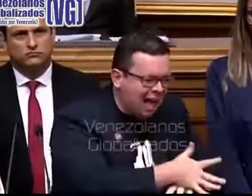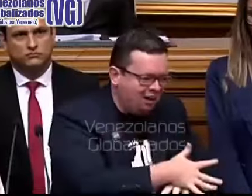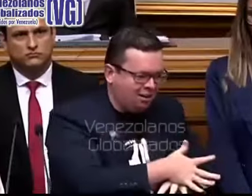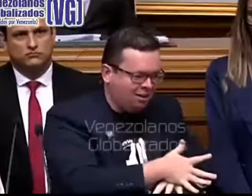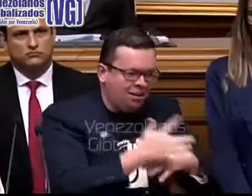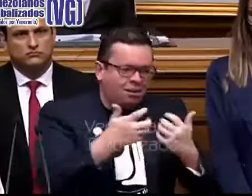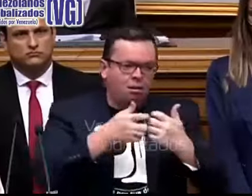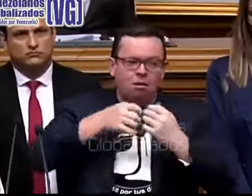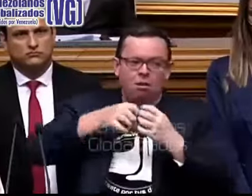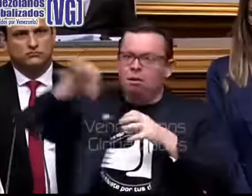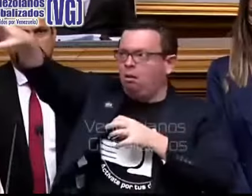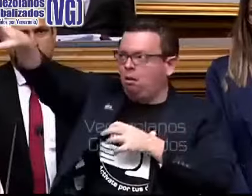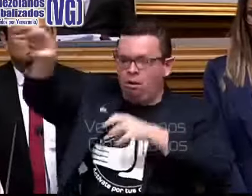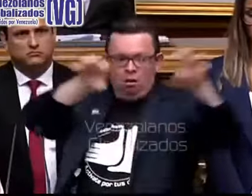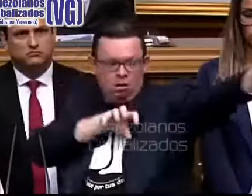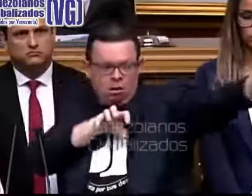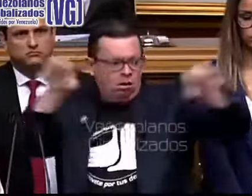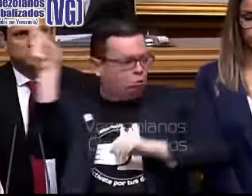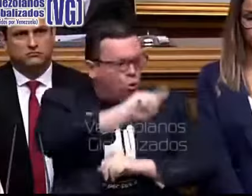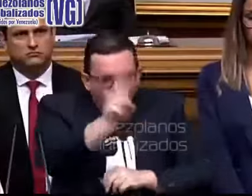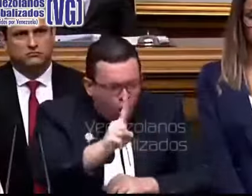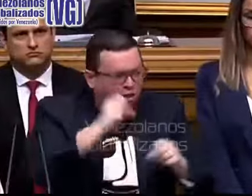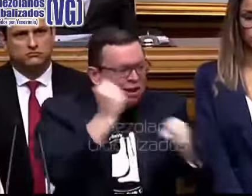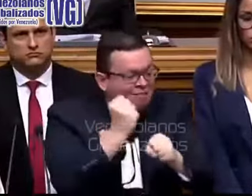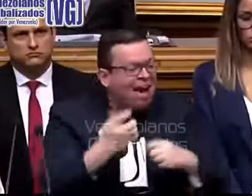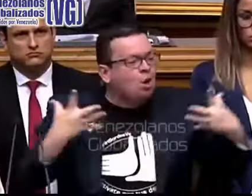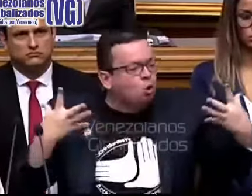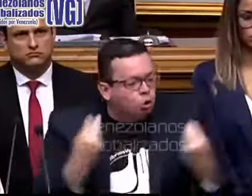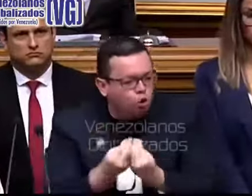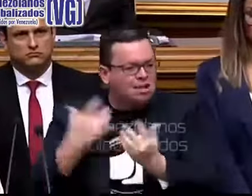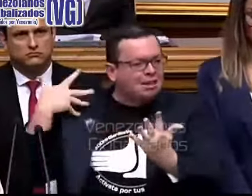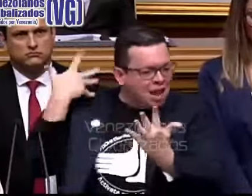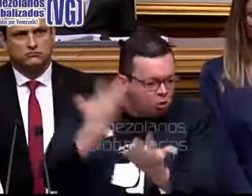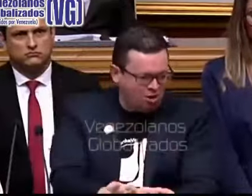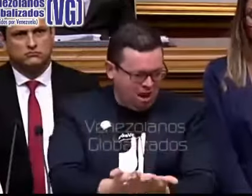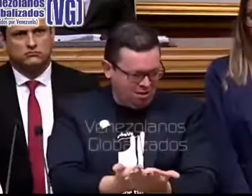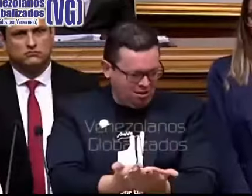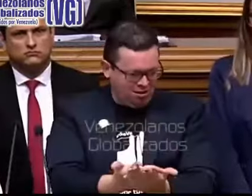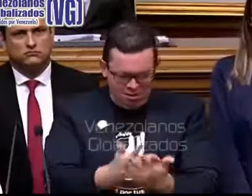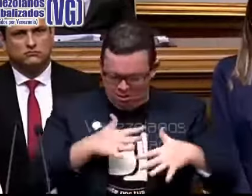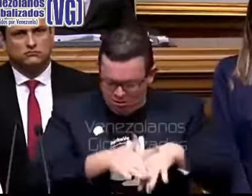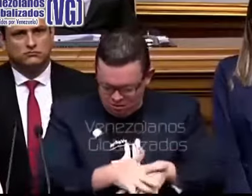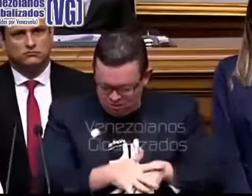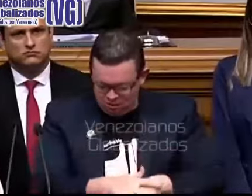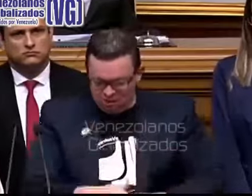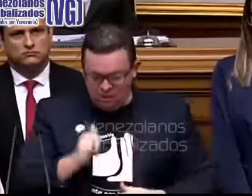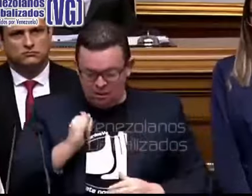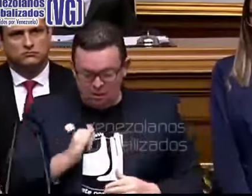muchísimos años. Que seamos reconocidos y que se nos permita trabajar desde estos espacios de manera transversal. Que trabajemos juntos